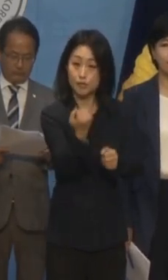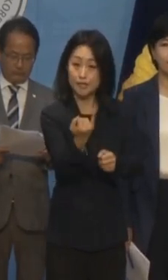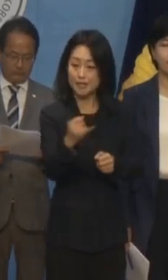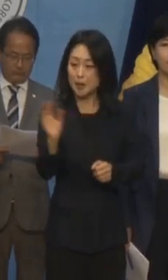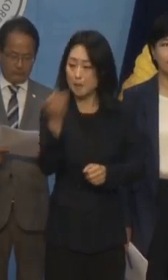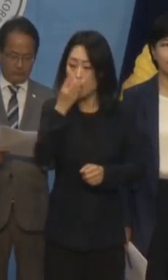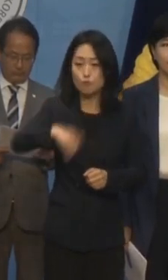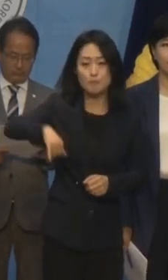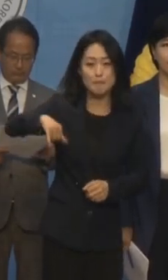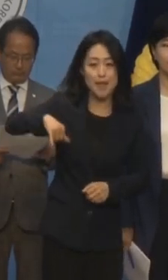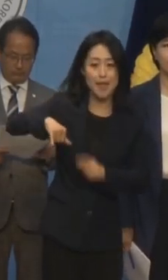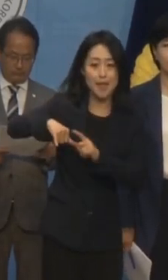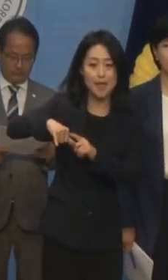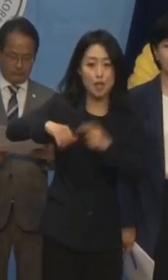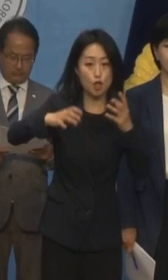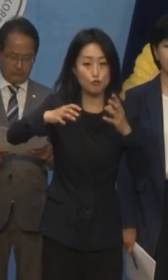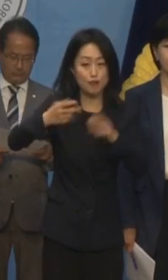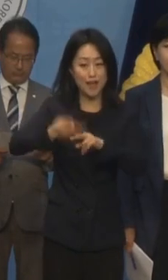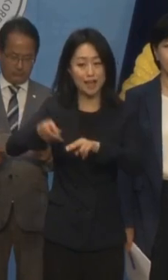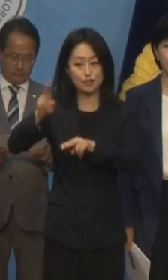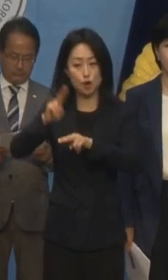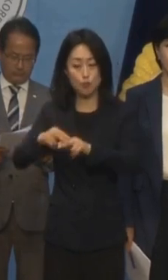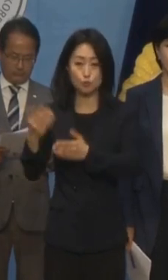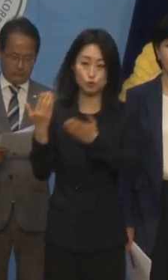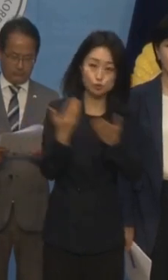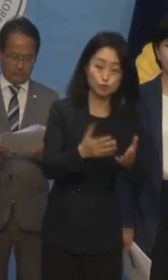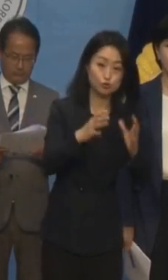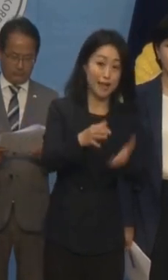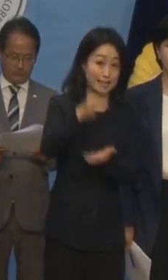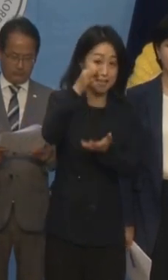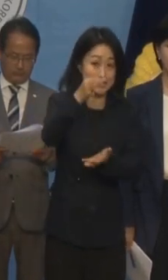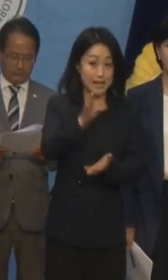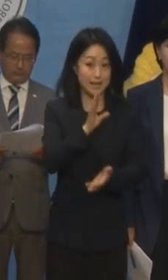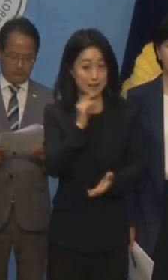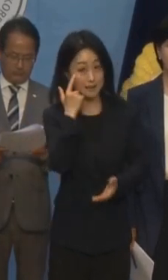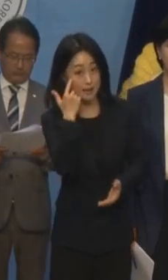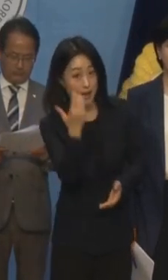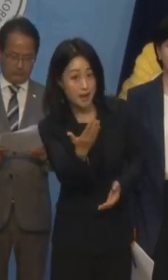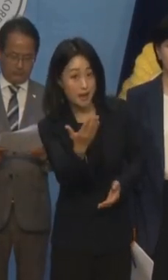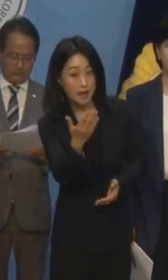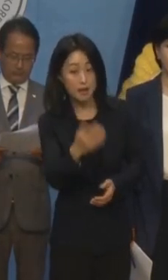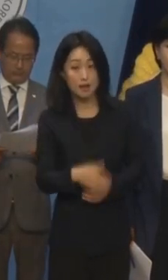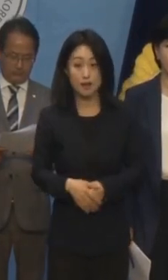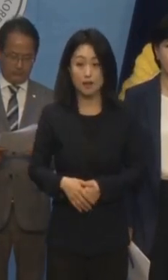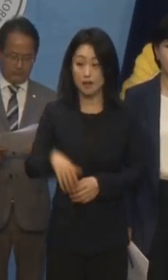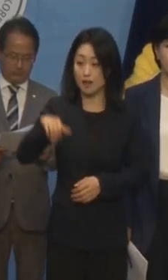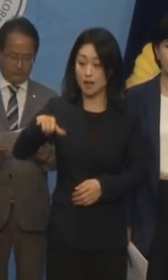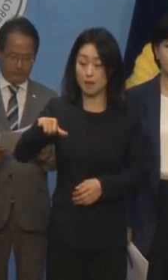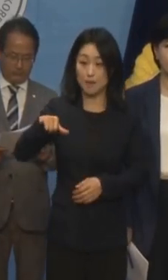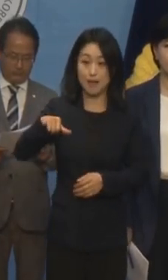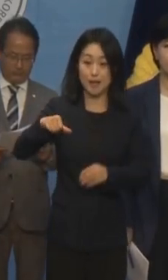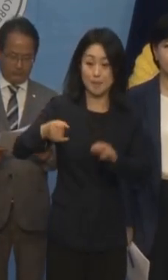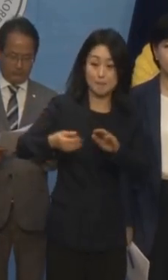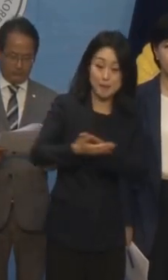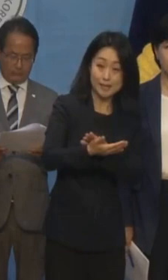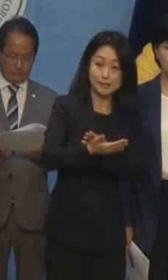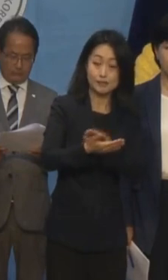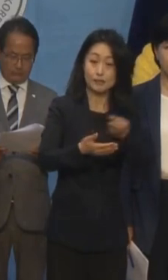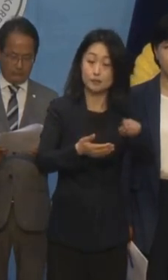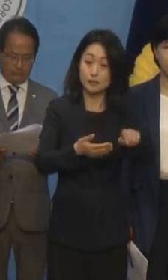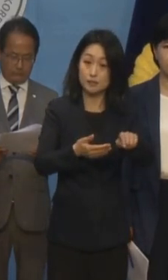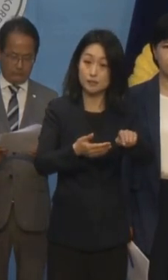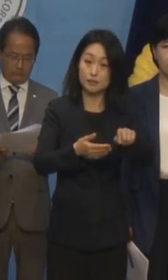받은 명품백이 국가 차원에서 선물 받은 국가의 재산입니까? 가방을 받은 코바나 콘텐츠